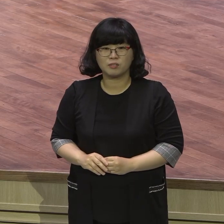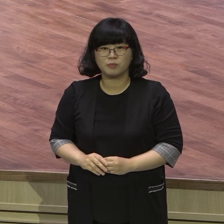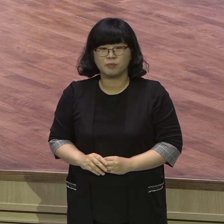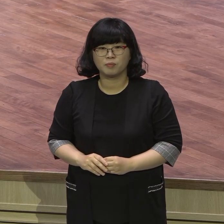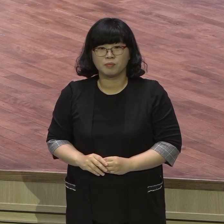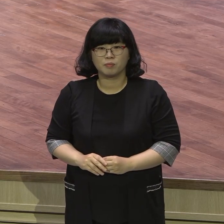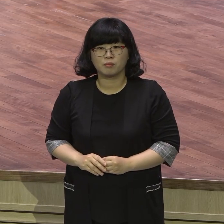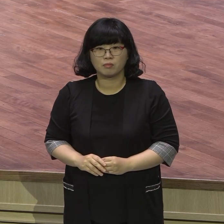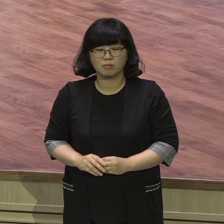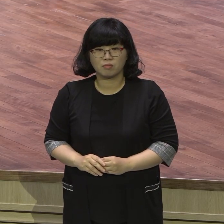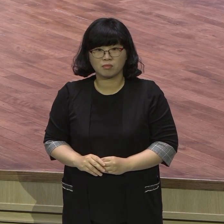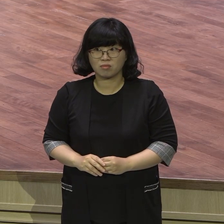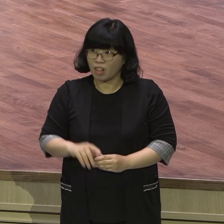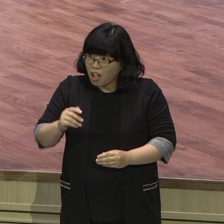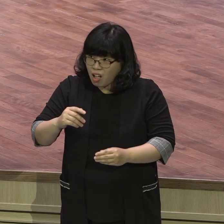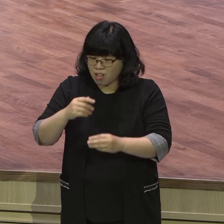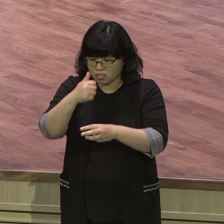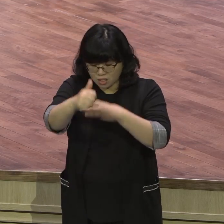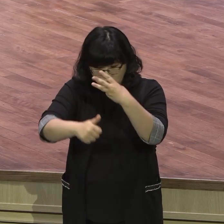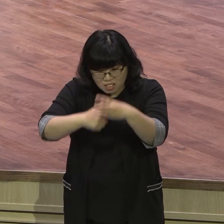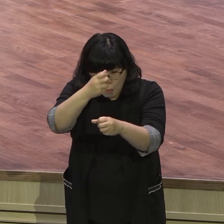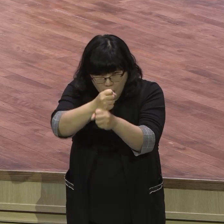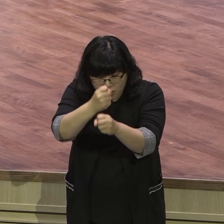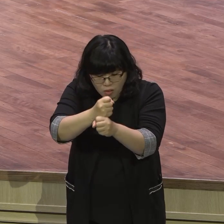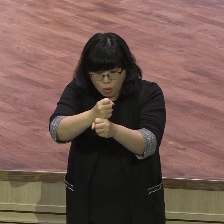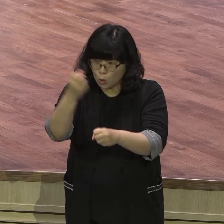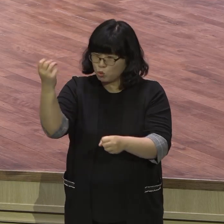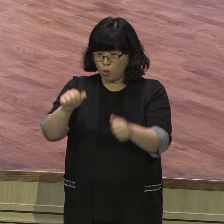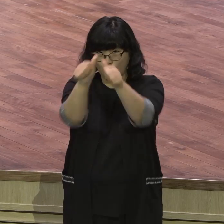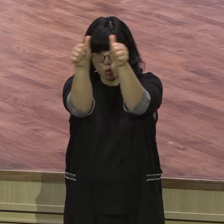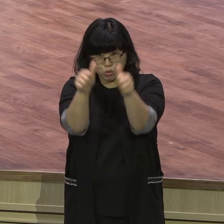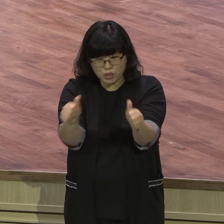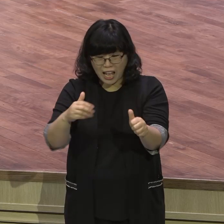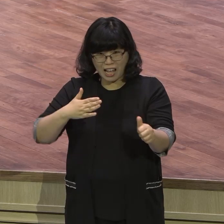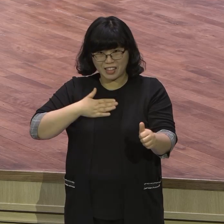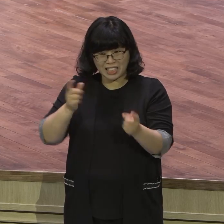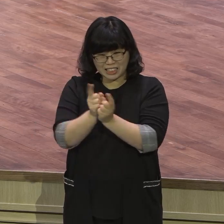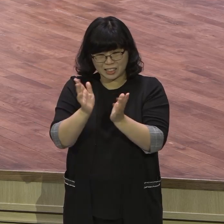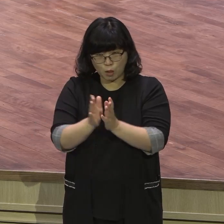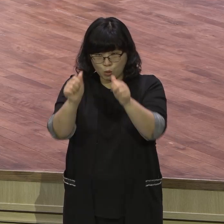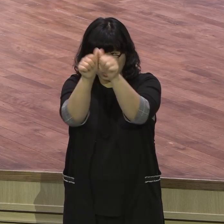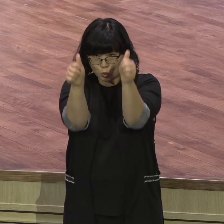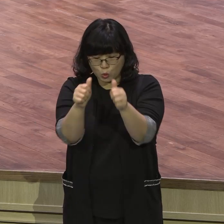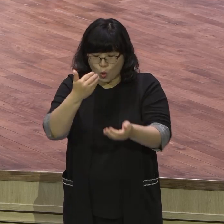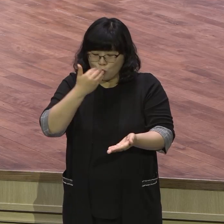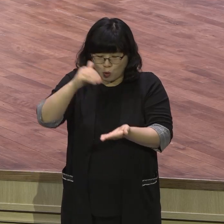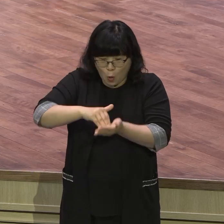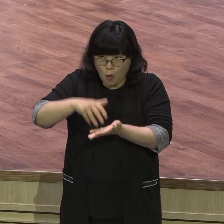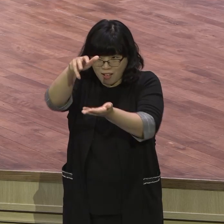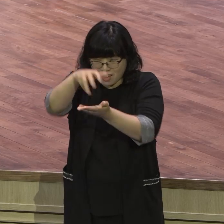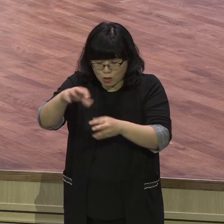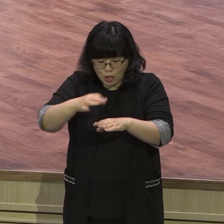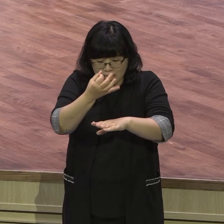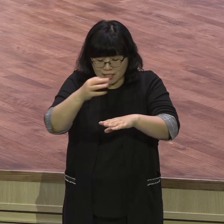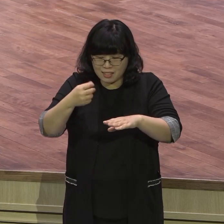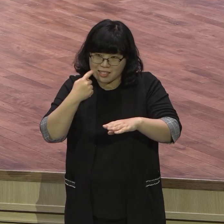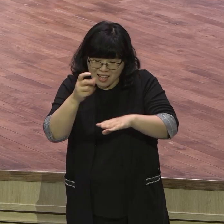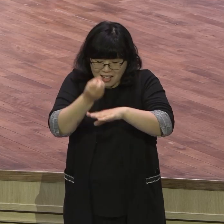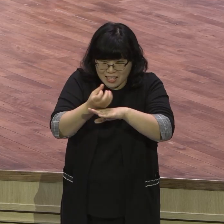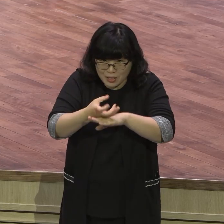신을 만든다는 것도 우섭고 우상신이 자신들을 지키고 인도해 준다는 말도 이거 완전 억지거든요. 억지